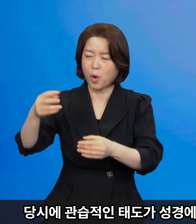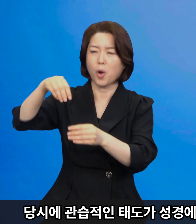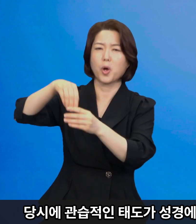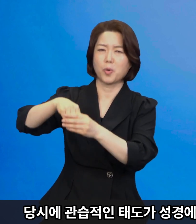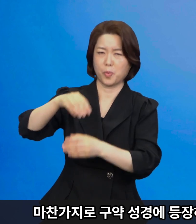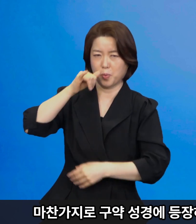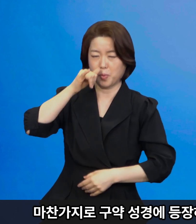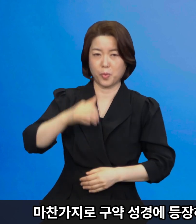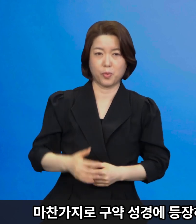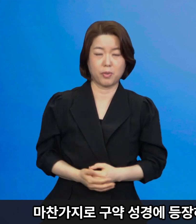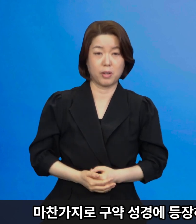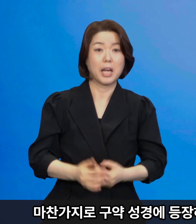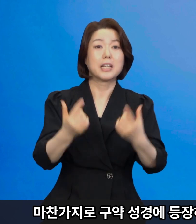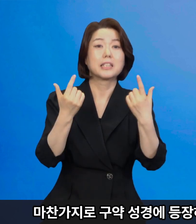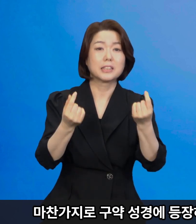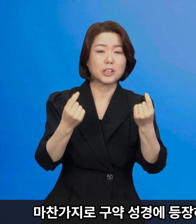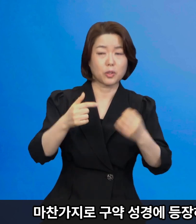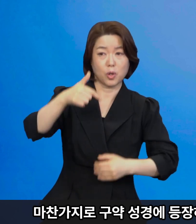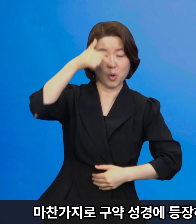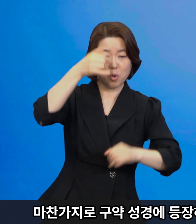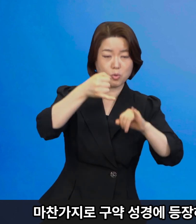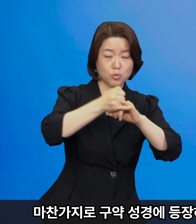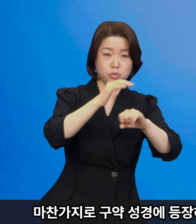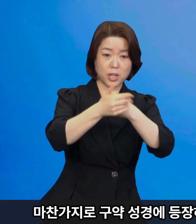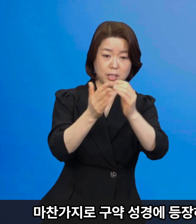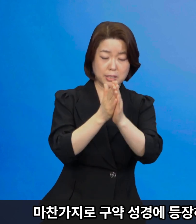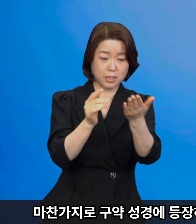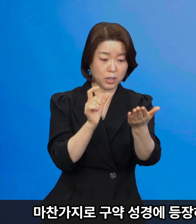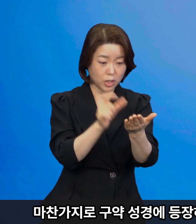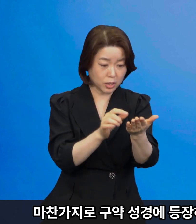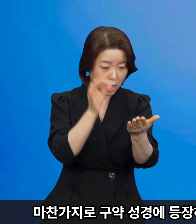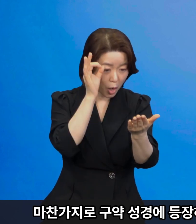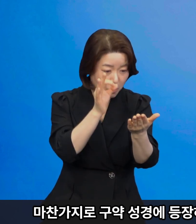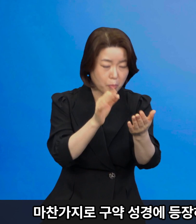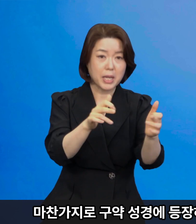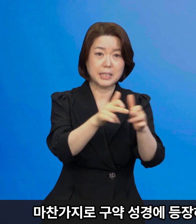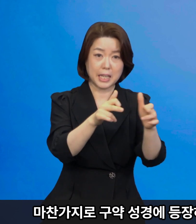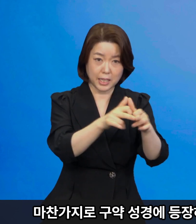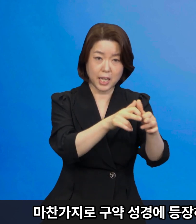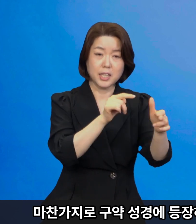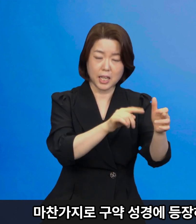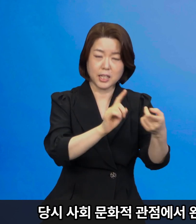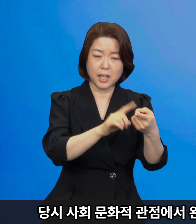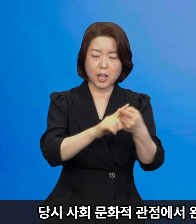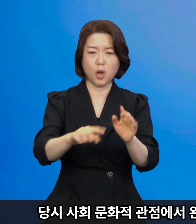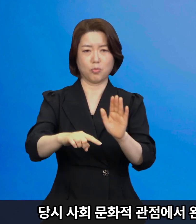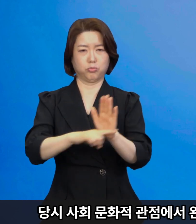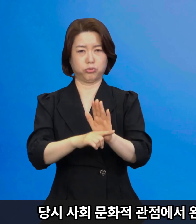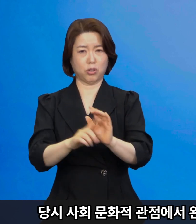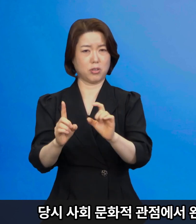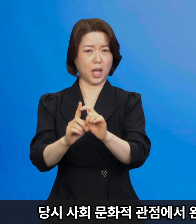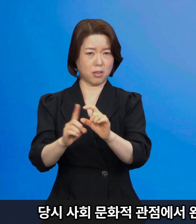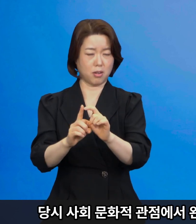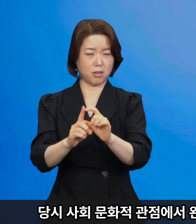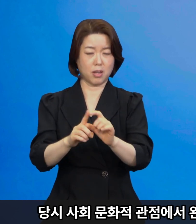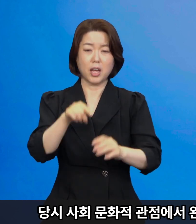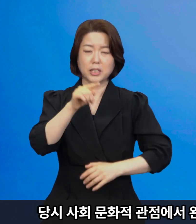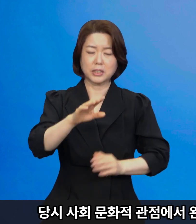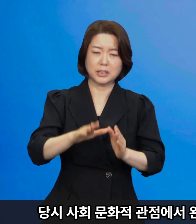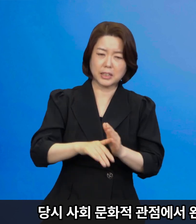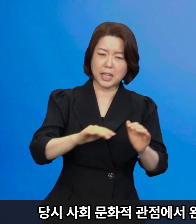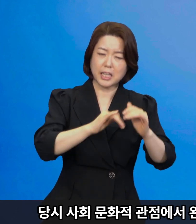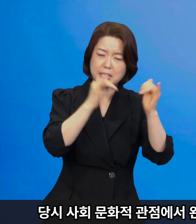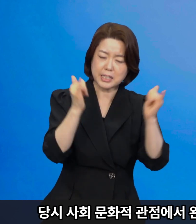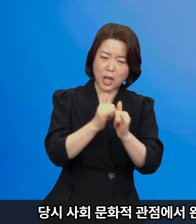없었던 것입니다. 마찬가지로 구약 성경에 등장하는 장애인에 대한 부정적인 표현은 당시 사회